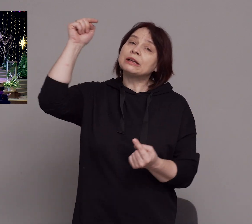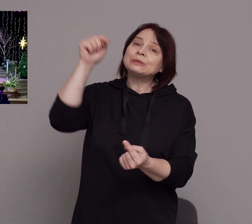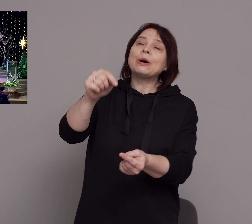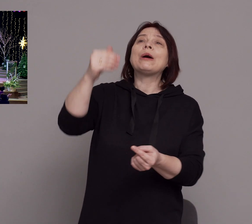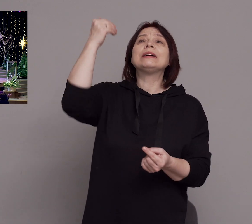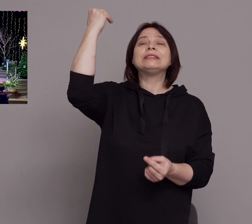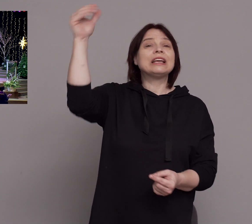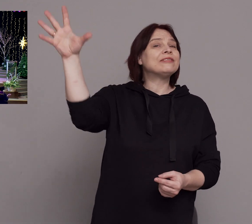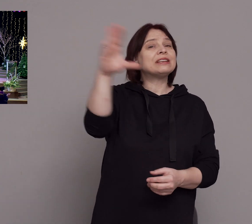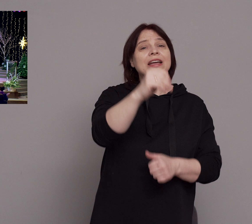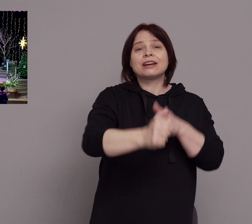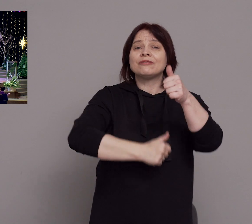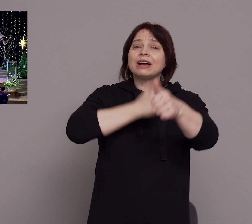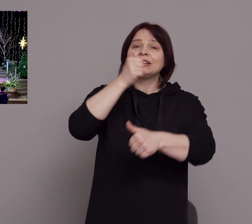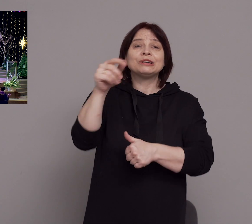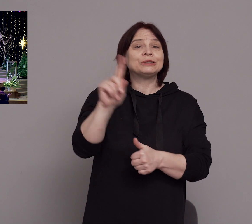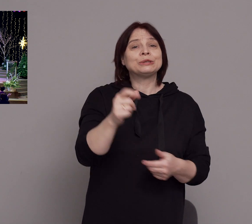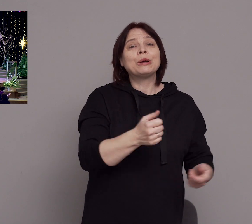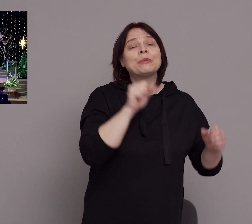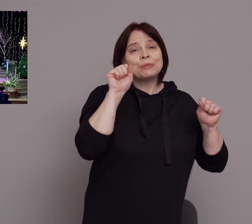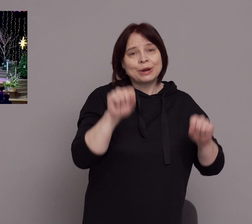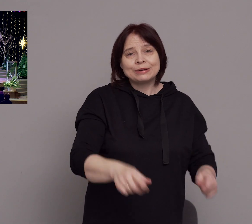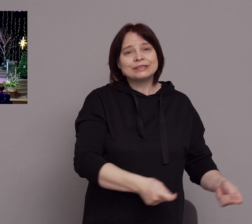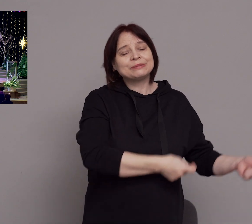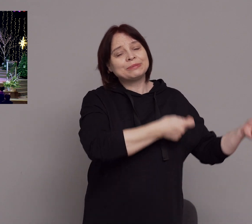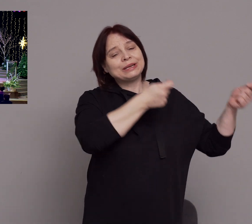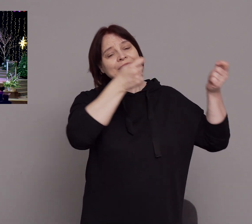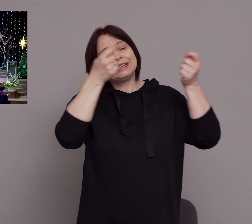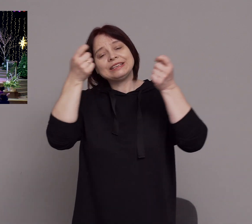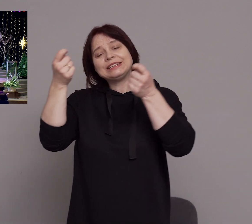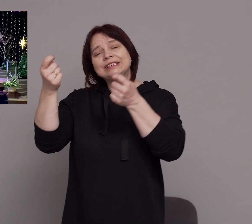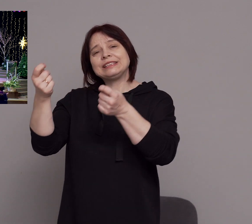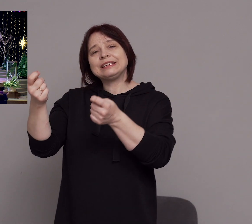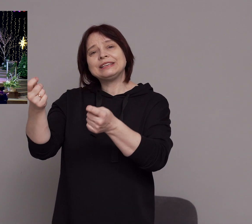Достоин ты всей хвалы, что можем принести.